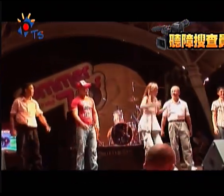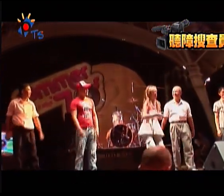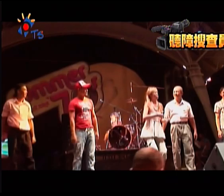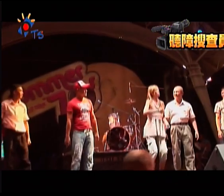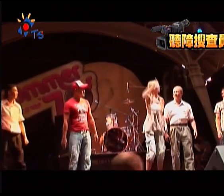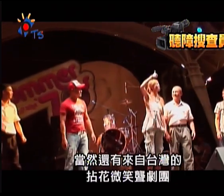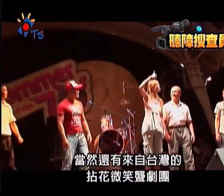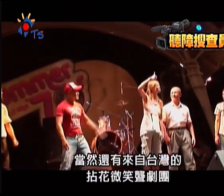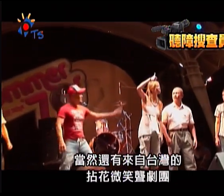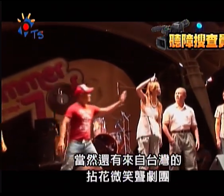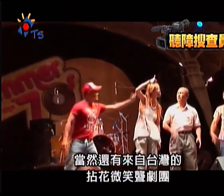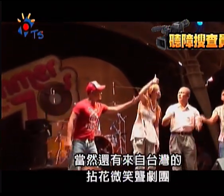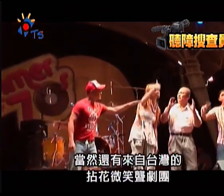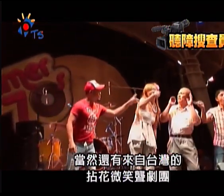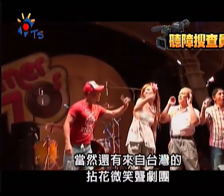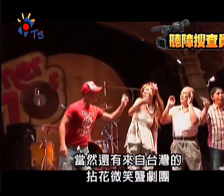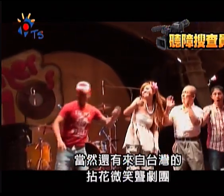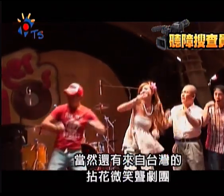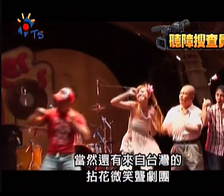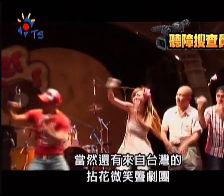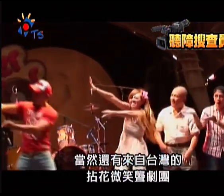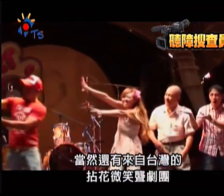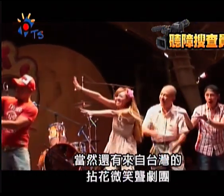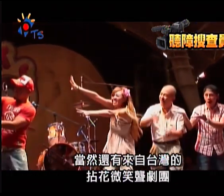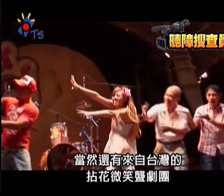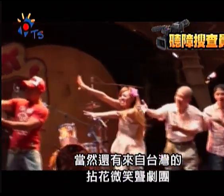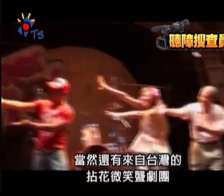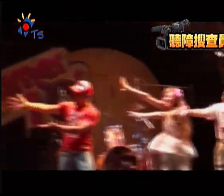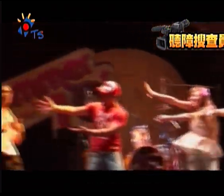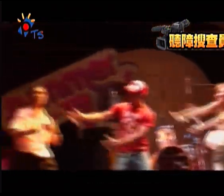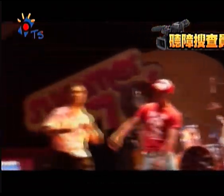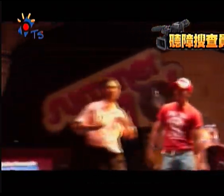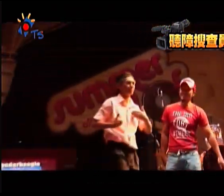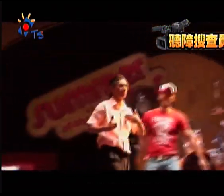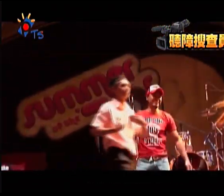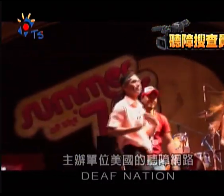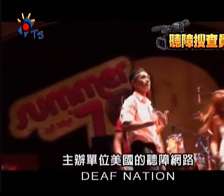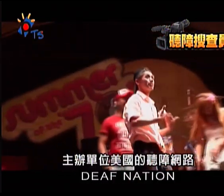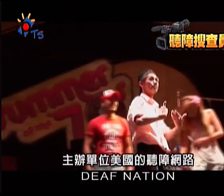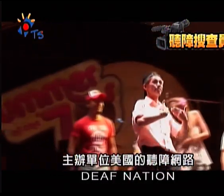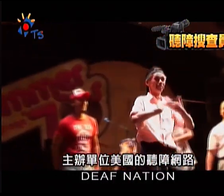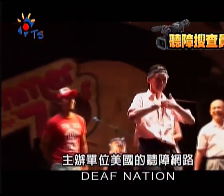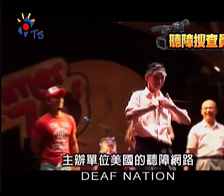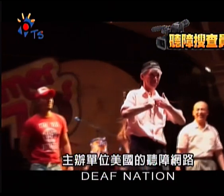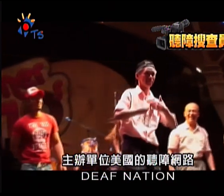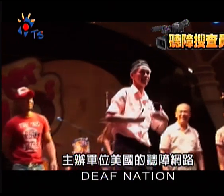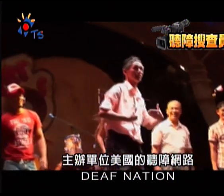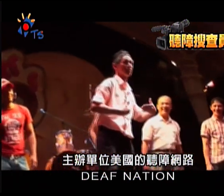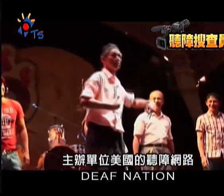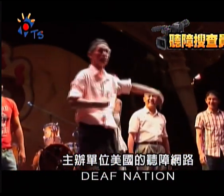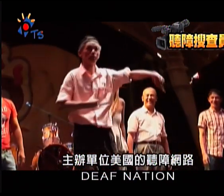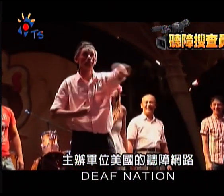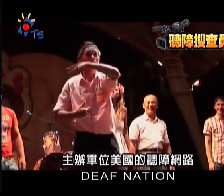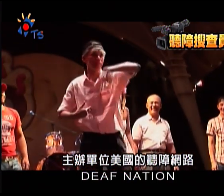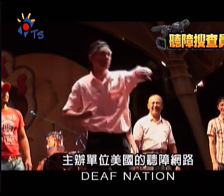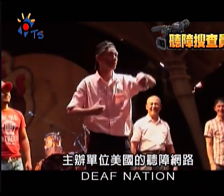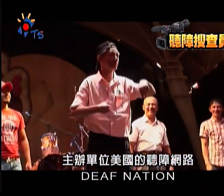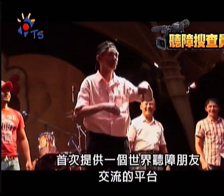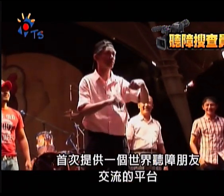当然还有来自台湾的拈花微笑聋剧团。主办单位美国的听障网路 Deafnation 首次提供一个